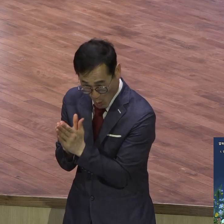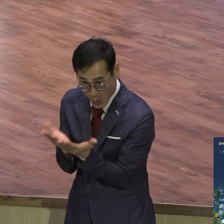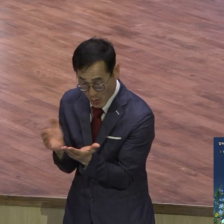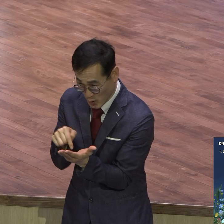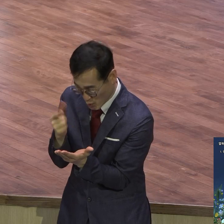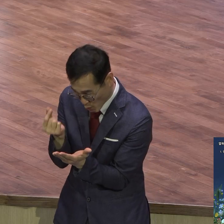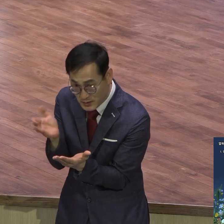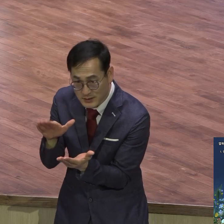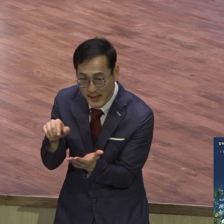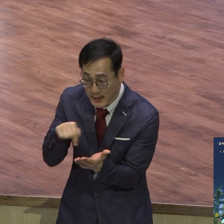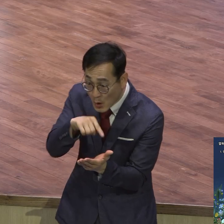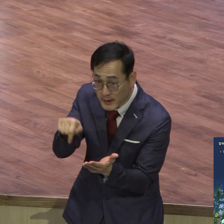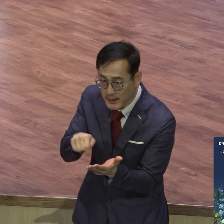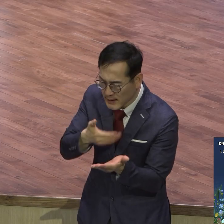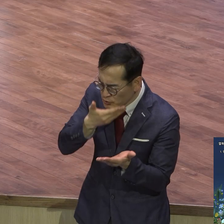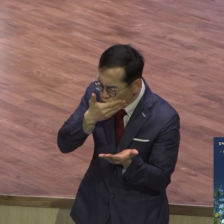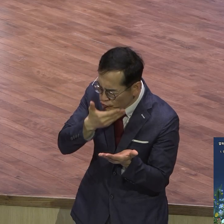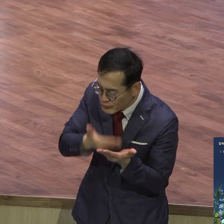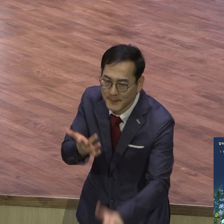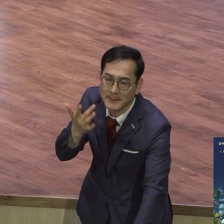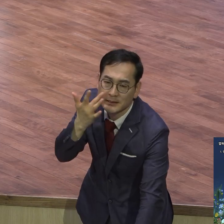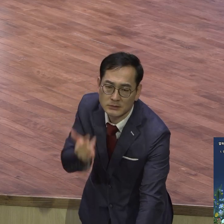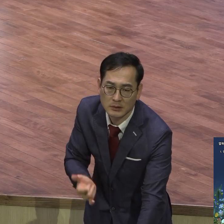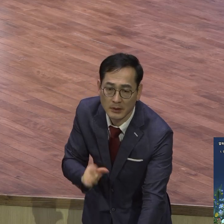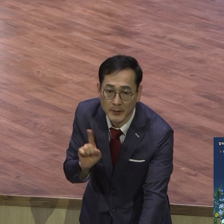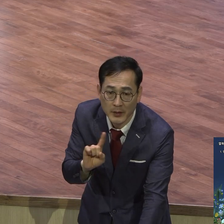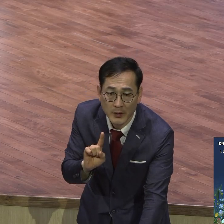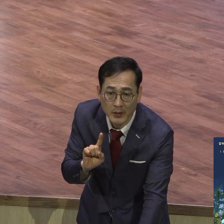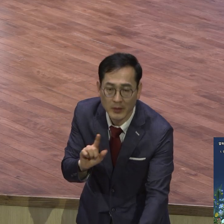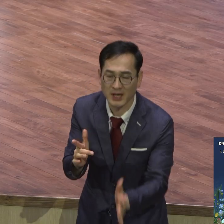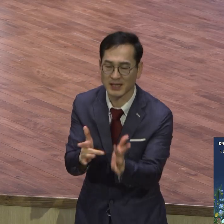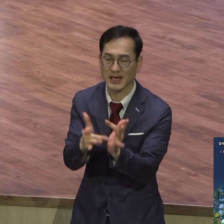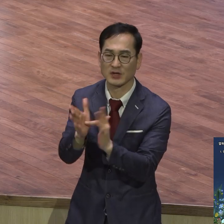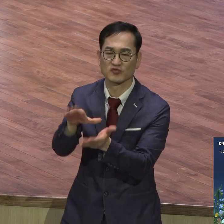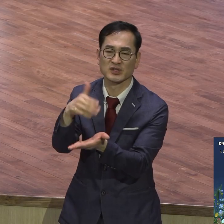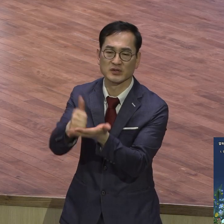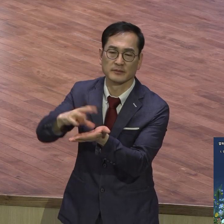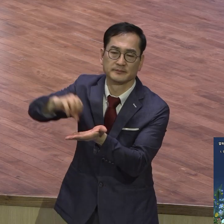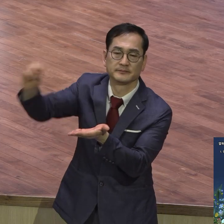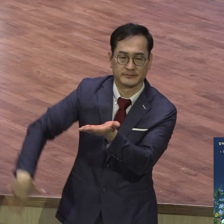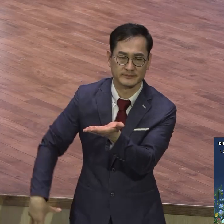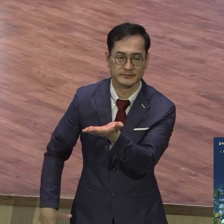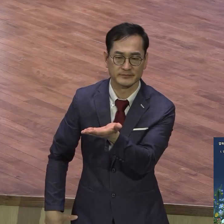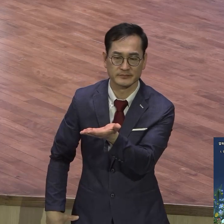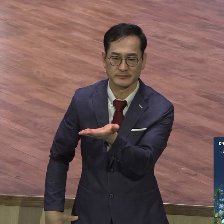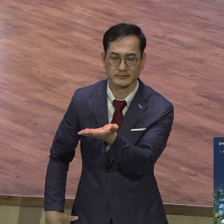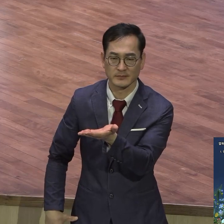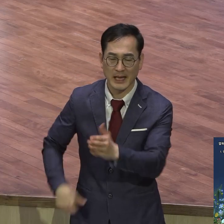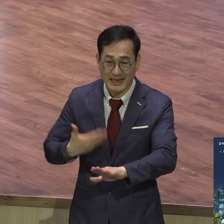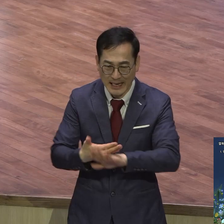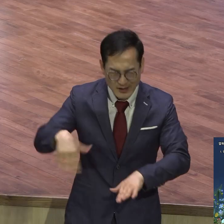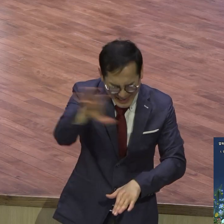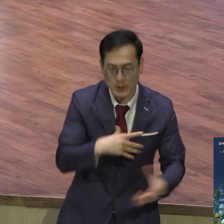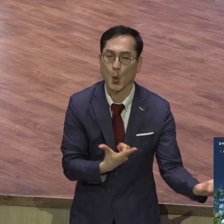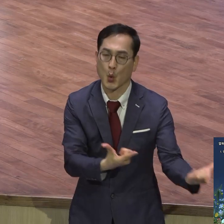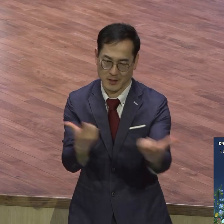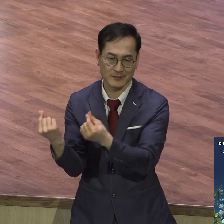중요한 것에 성경 핵심 예수 그리스도 싹 빠져 있어요. 다른 것 다 있어. 예수 그리스도 만 빼버려.